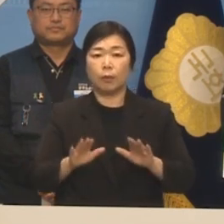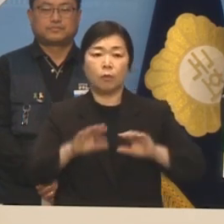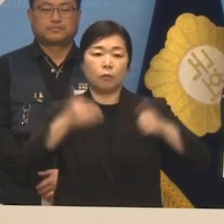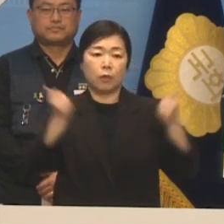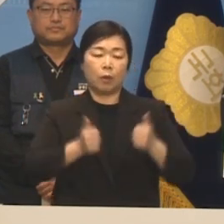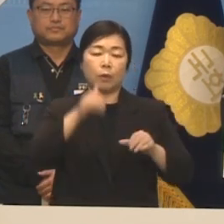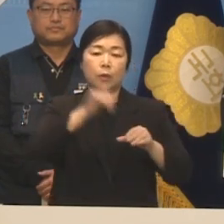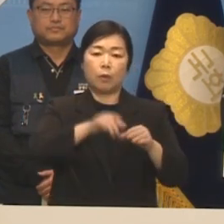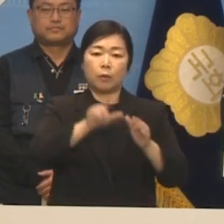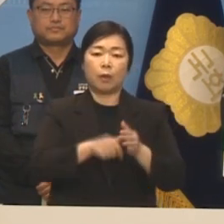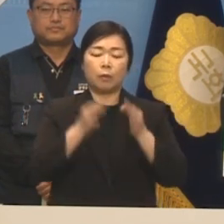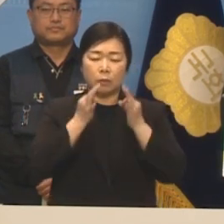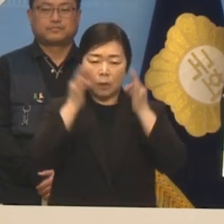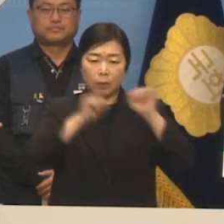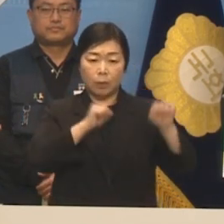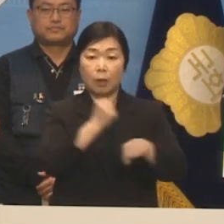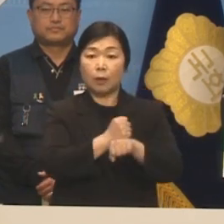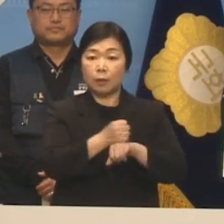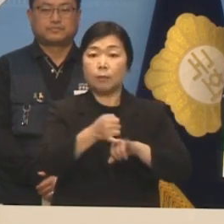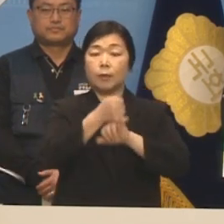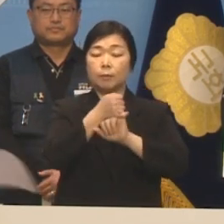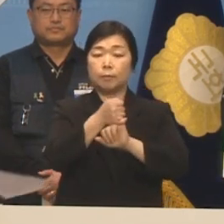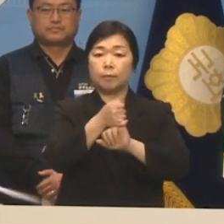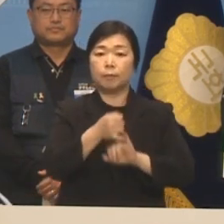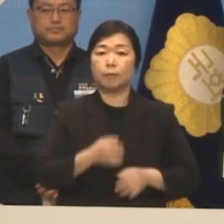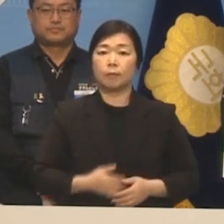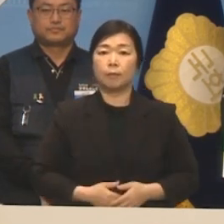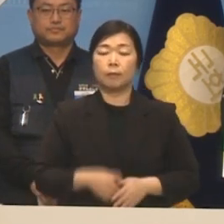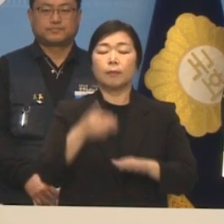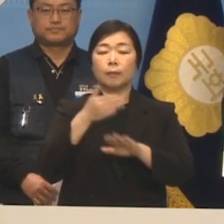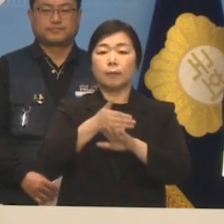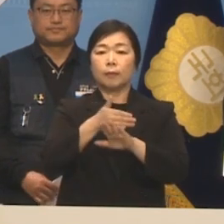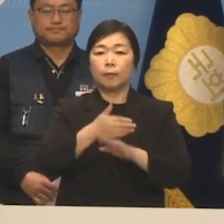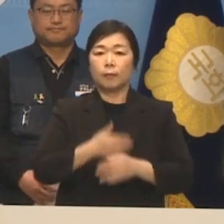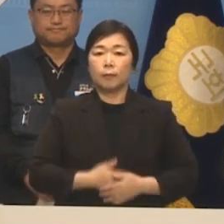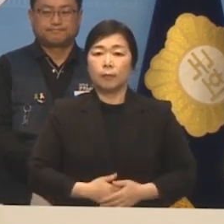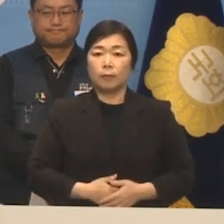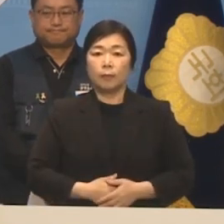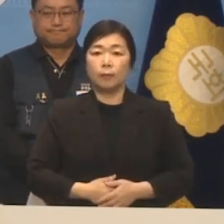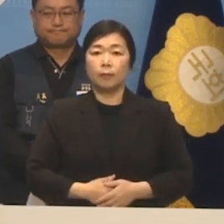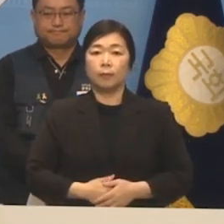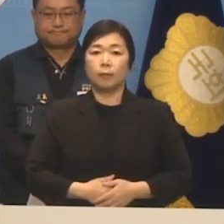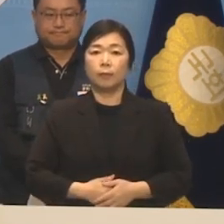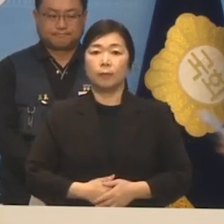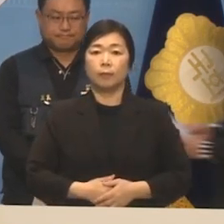총선에서 최선을 다하도록 하겠습니다. 고맙습니다.